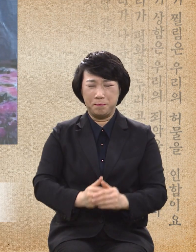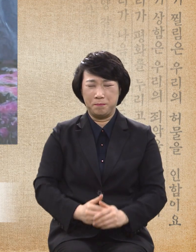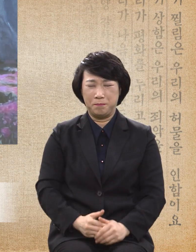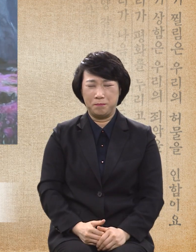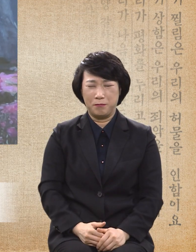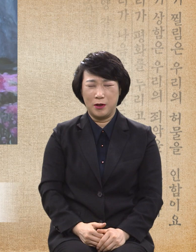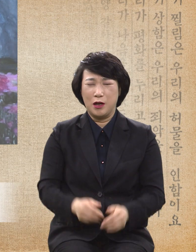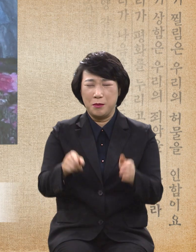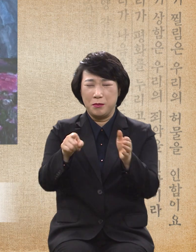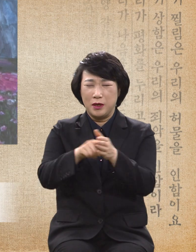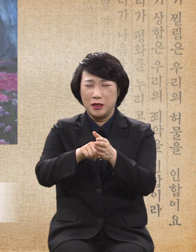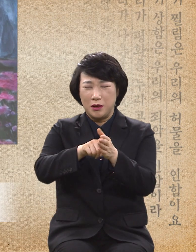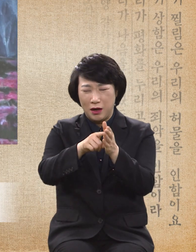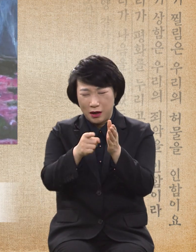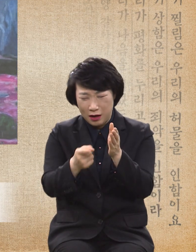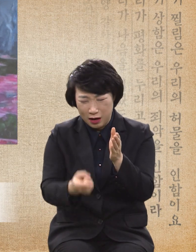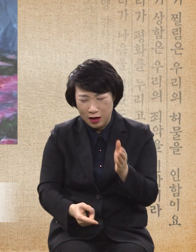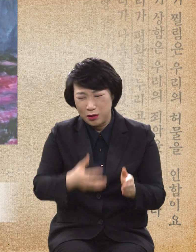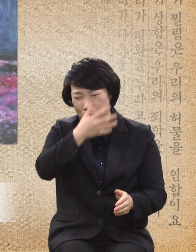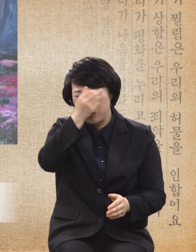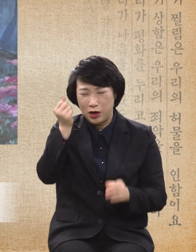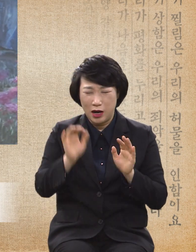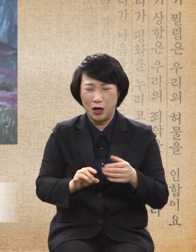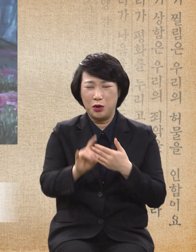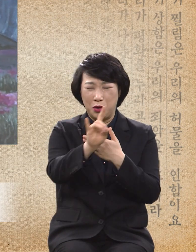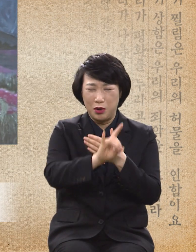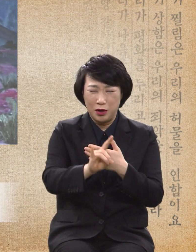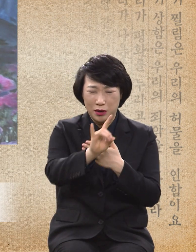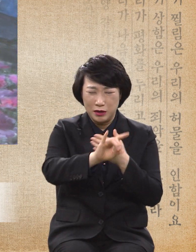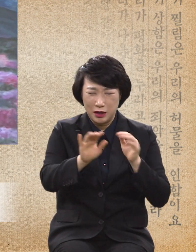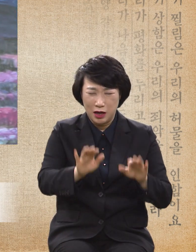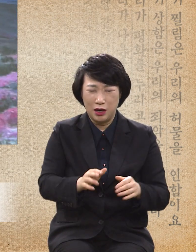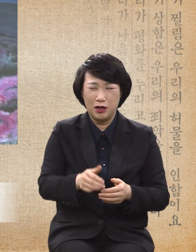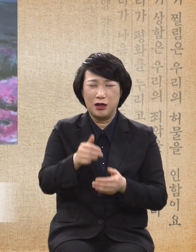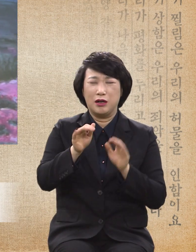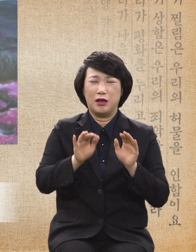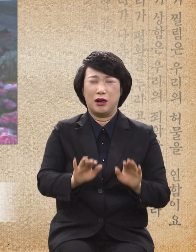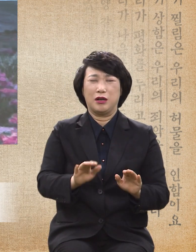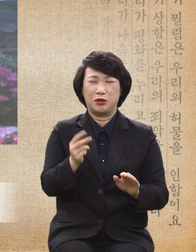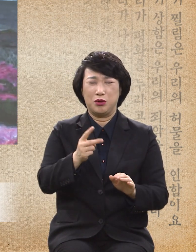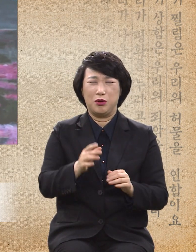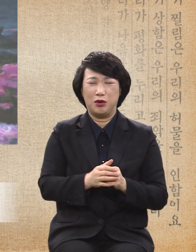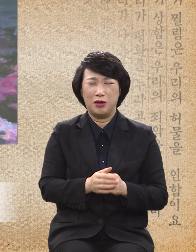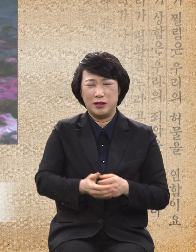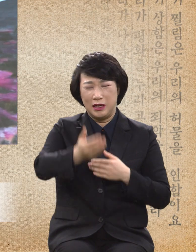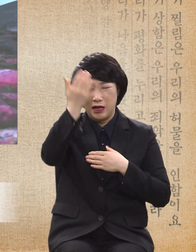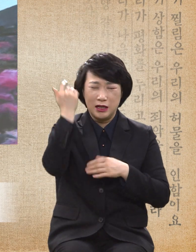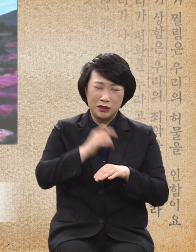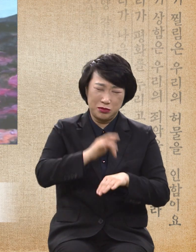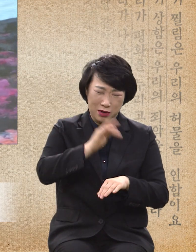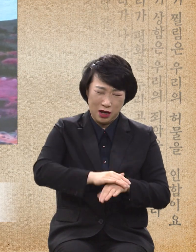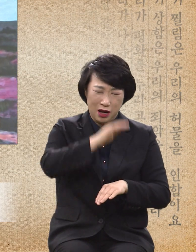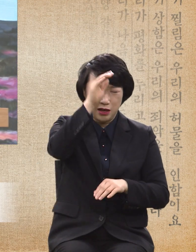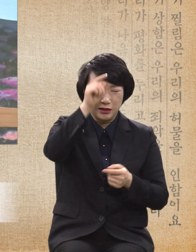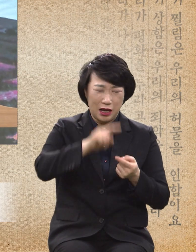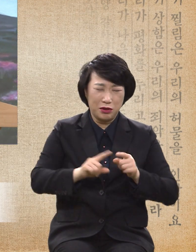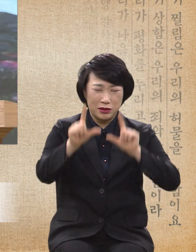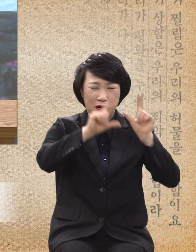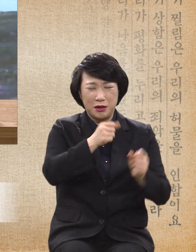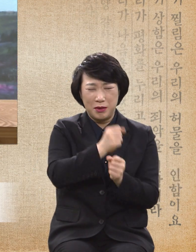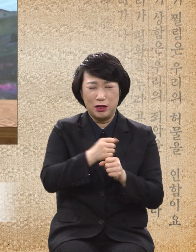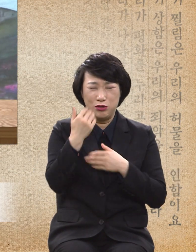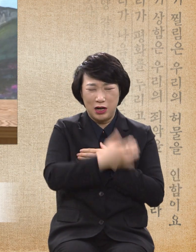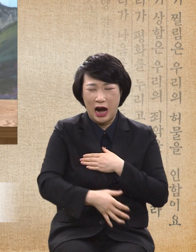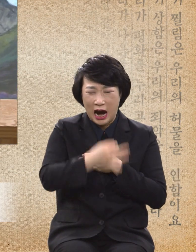떠나갈지어다. 믿음에서 떨어져 무관심 애식하고 주여 제 옛 구습적으로 살게 하는 육신의